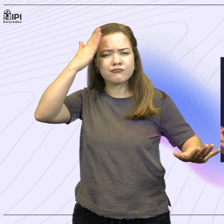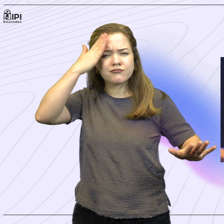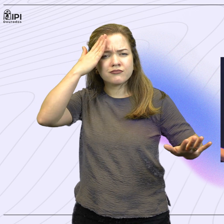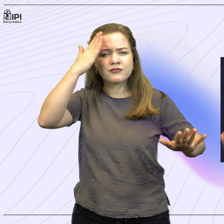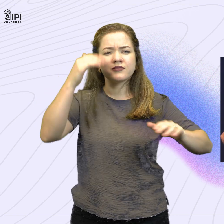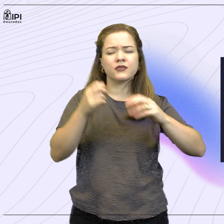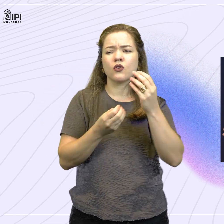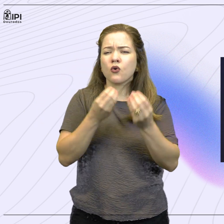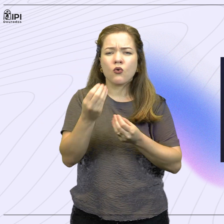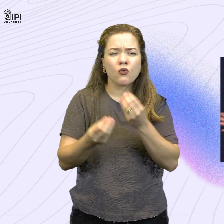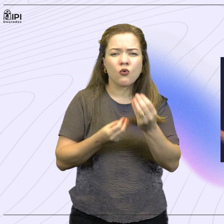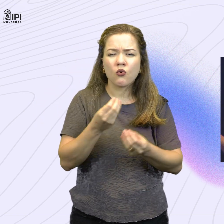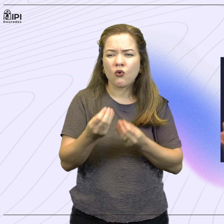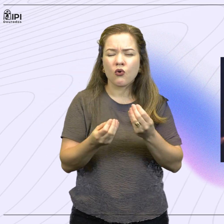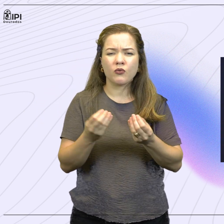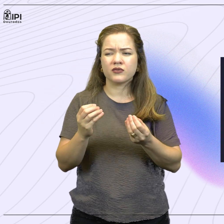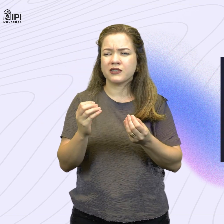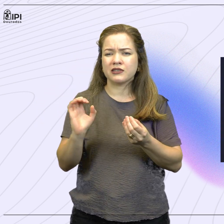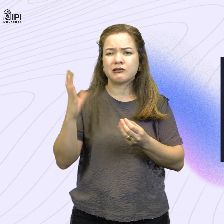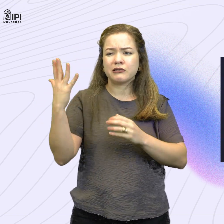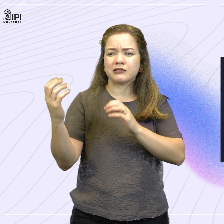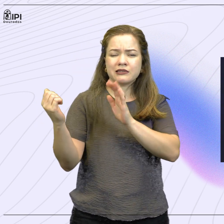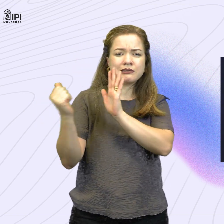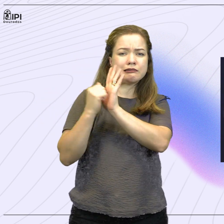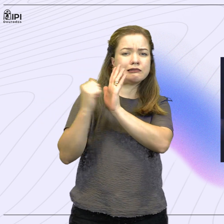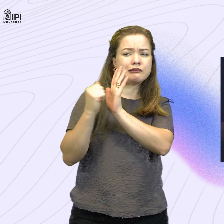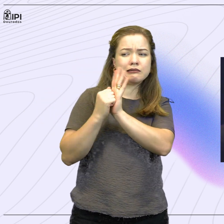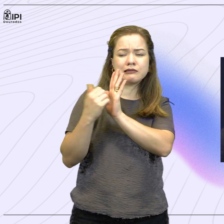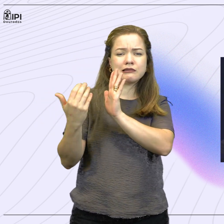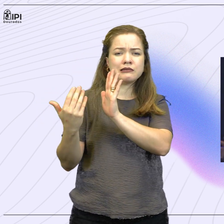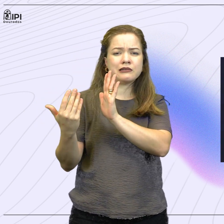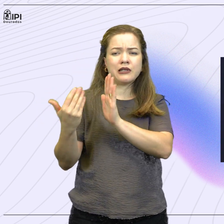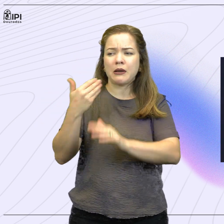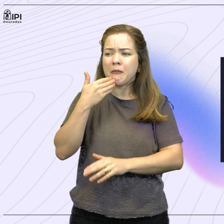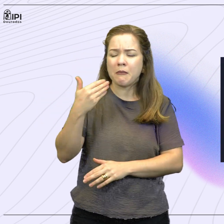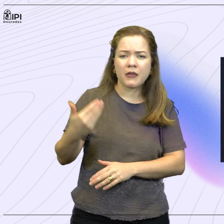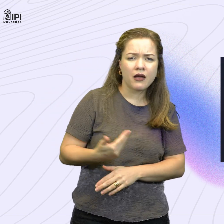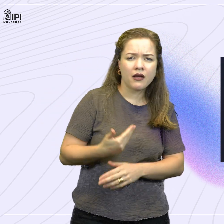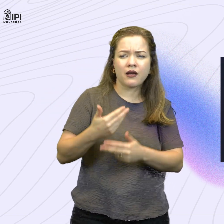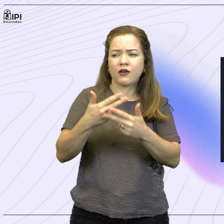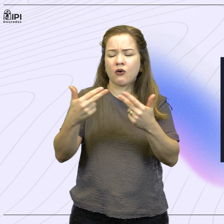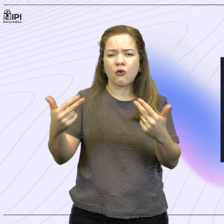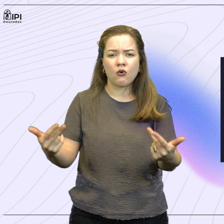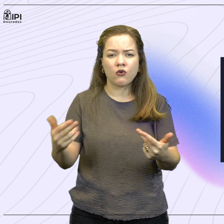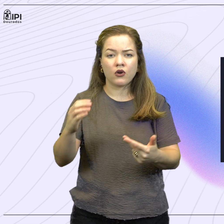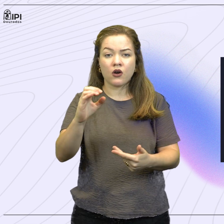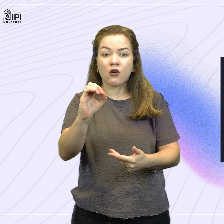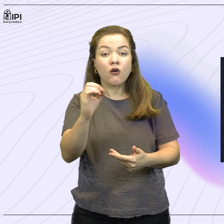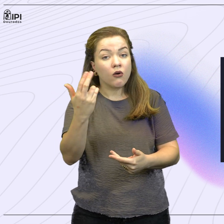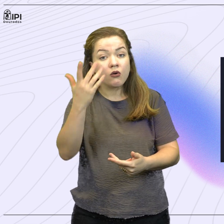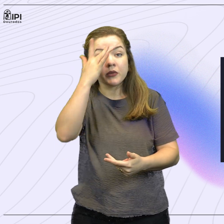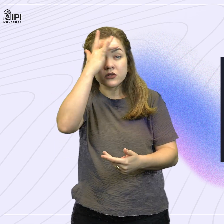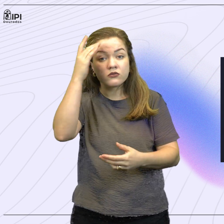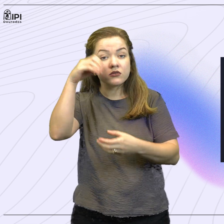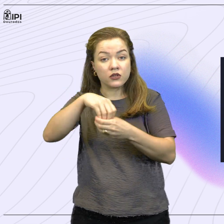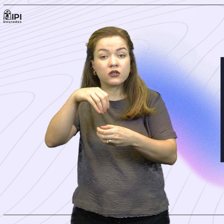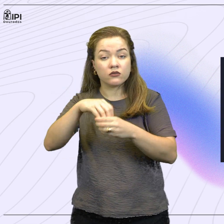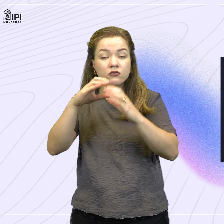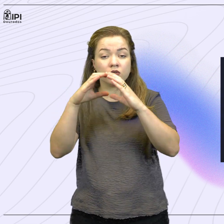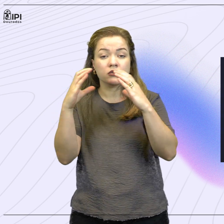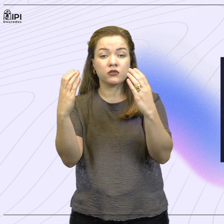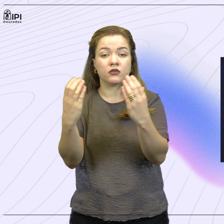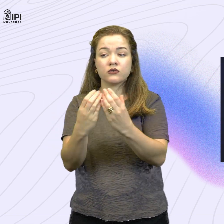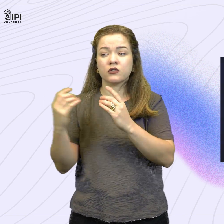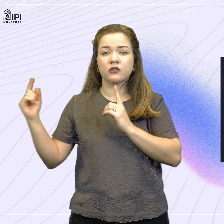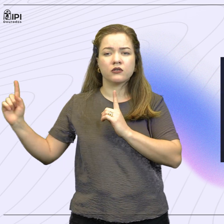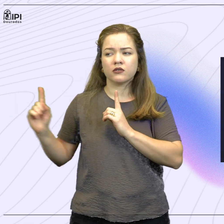lidarmos com situações de pessoas que batem a nossa porta, pessoas que nos pedem alguma coisa, ou alguém aqui dentro da nossa comunidade, que se aproxima da